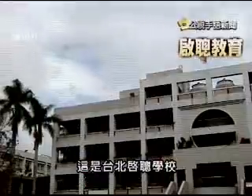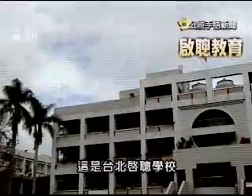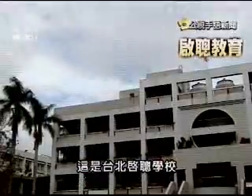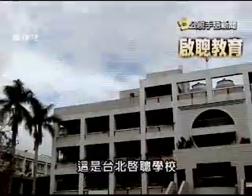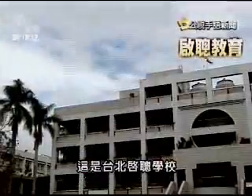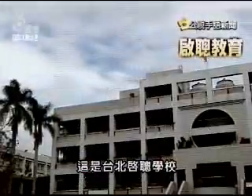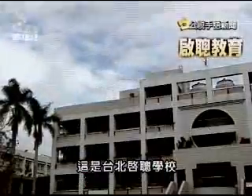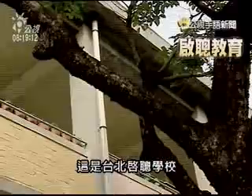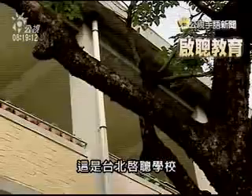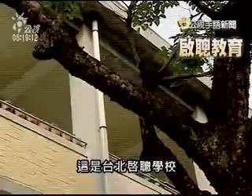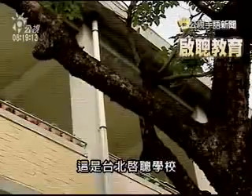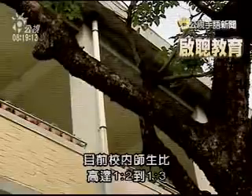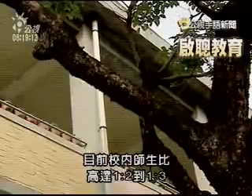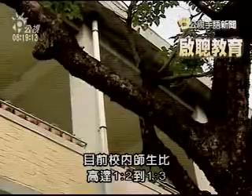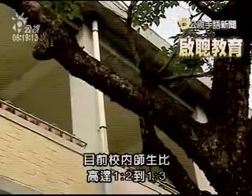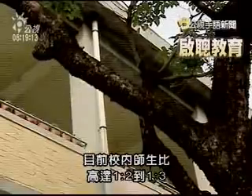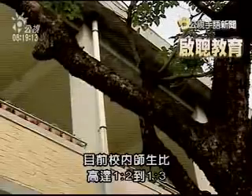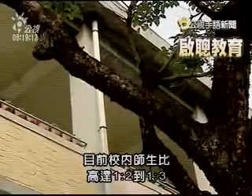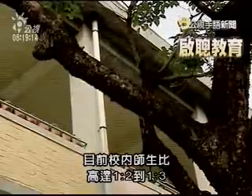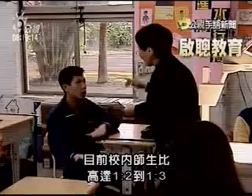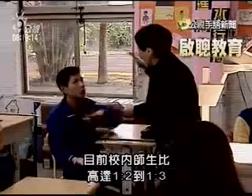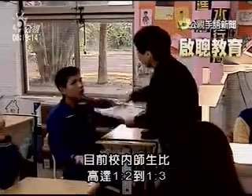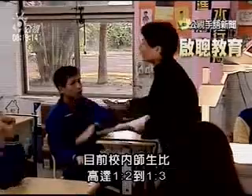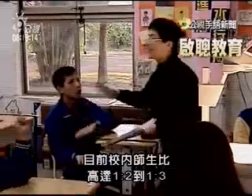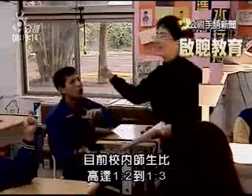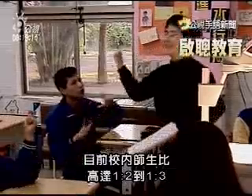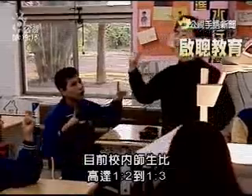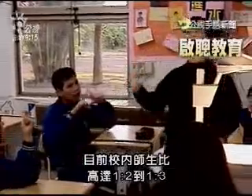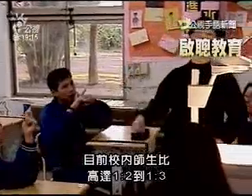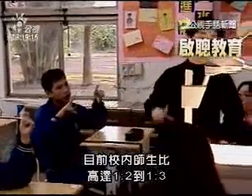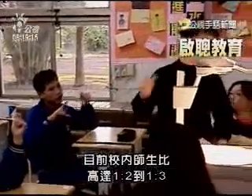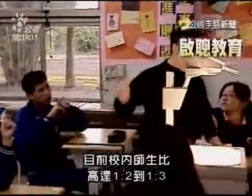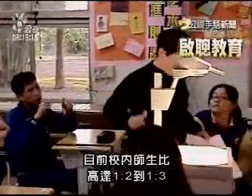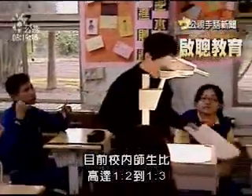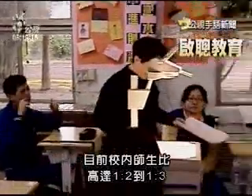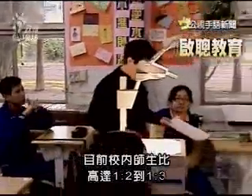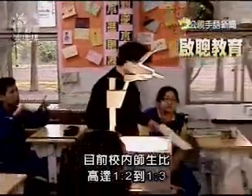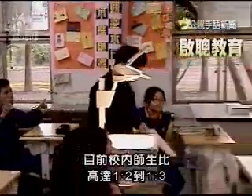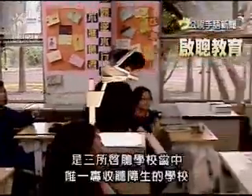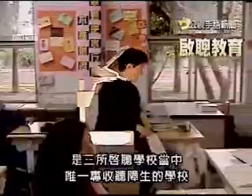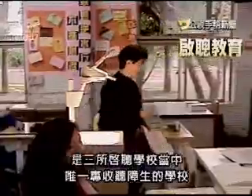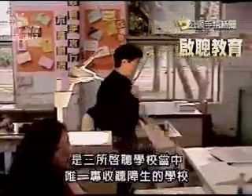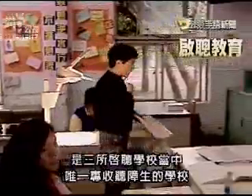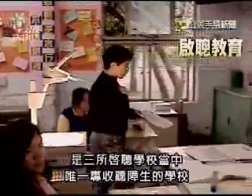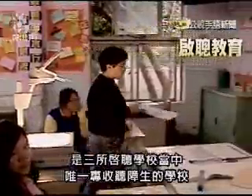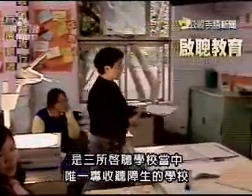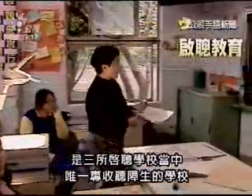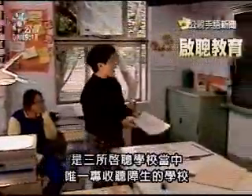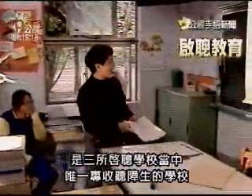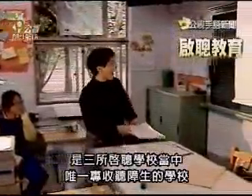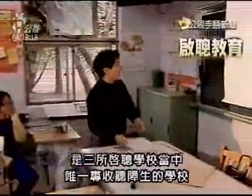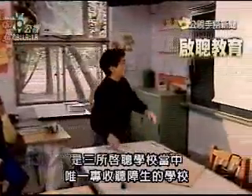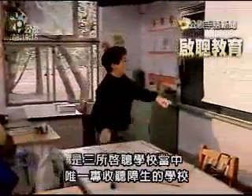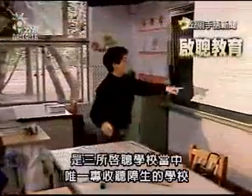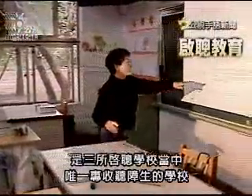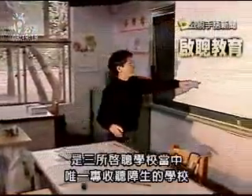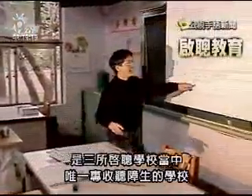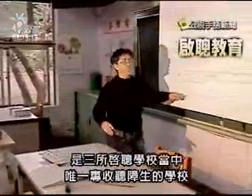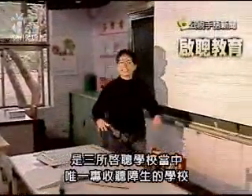北启聪学校，目前校内师生比高达1:2-1:3，是三所启聪学校当中唯一专修听